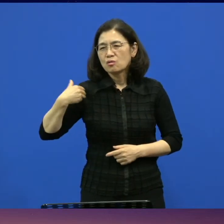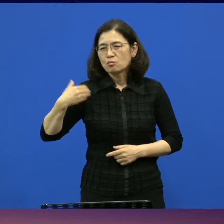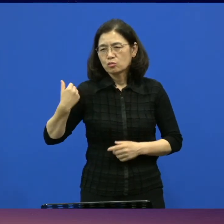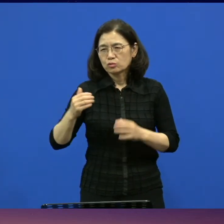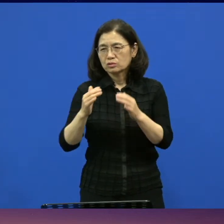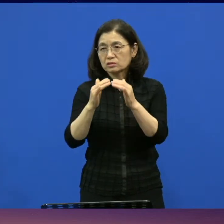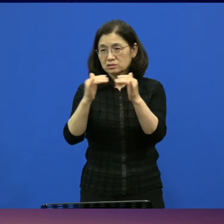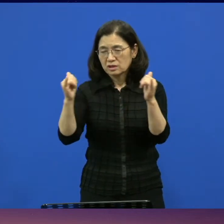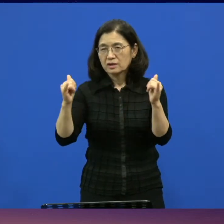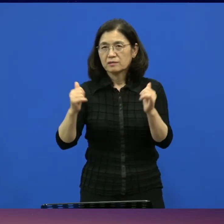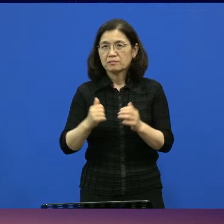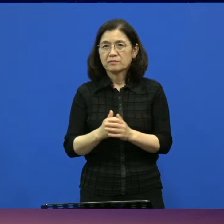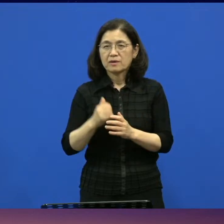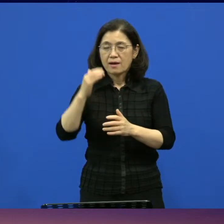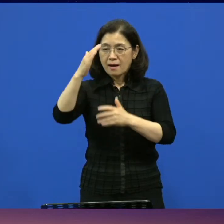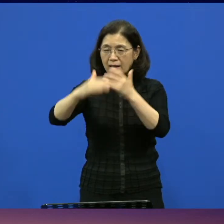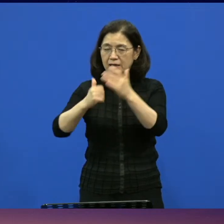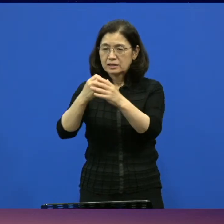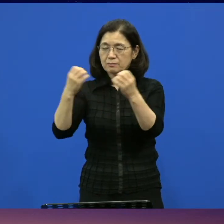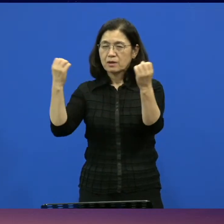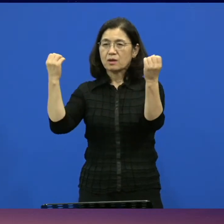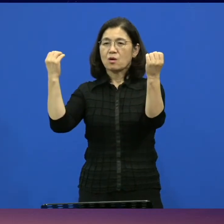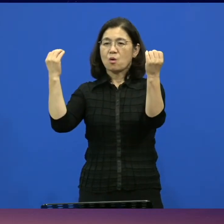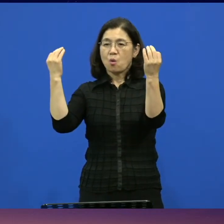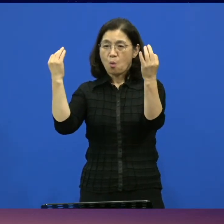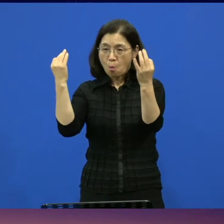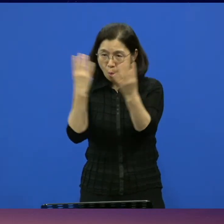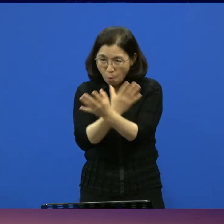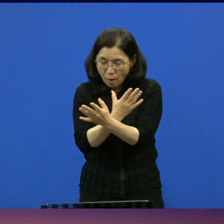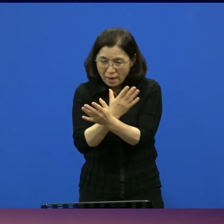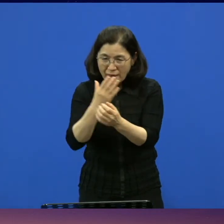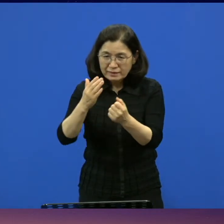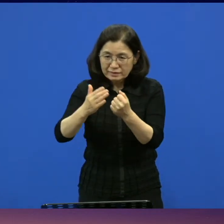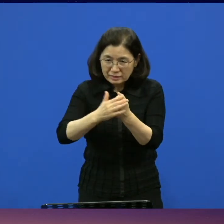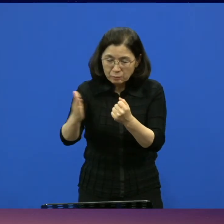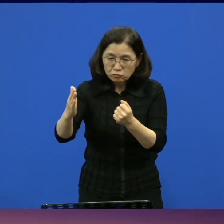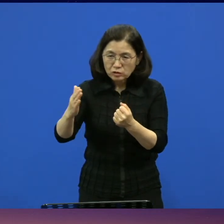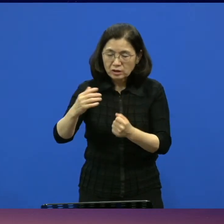그러니까 하나님에 대한 오해가 자기에 대한 왜곡으로 나타나는 겁니다.